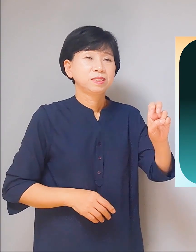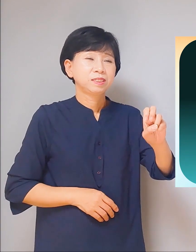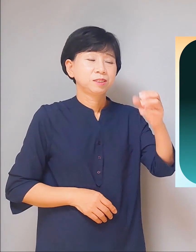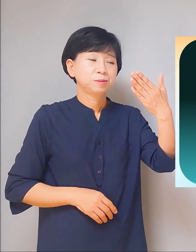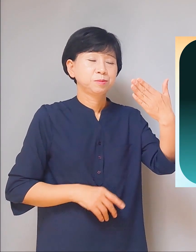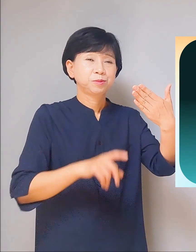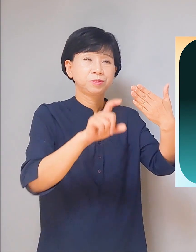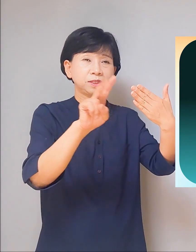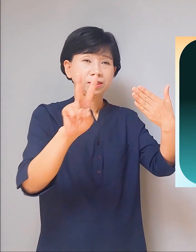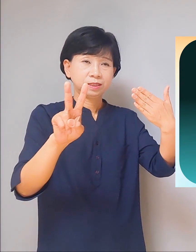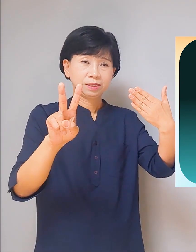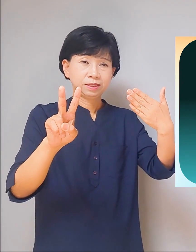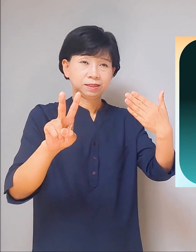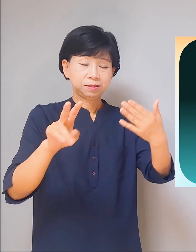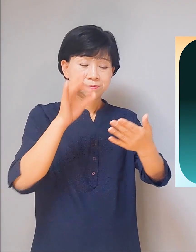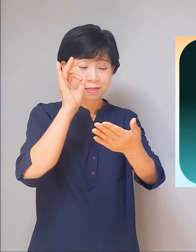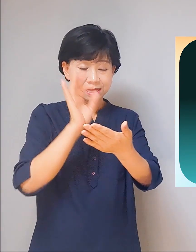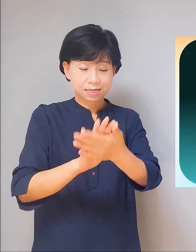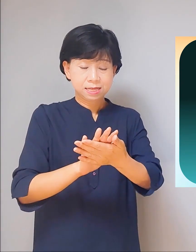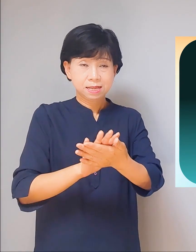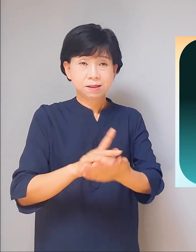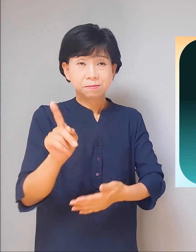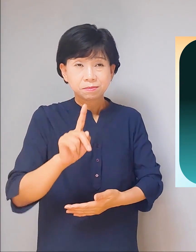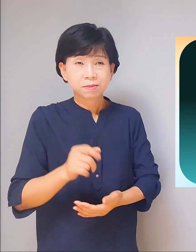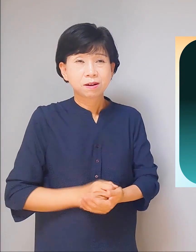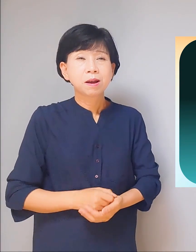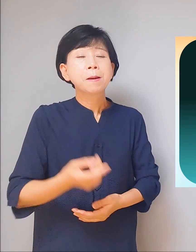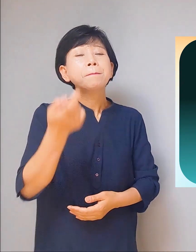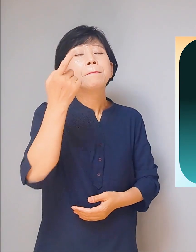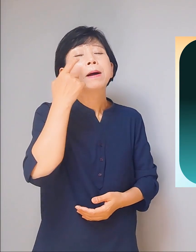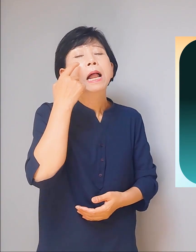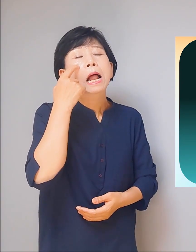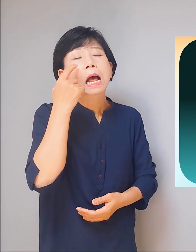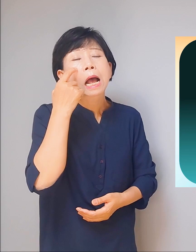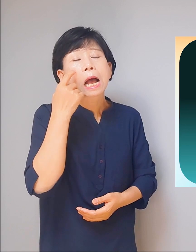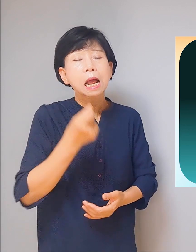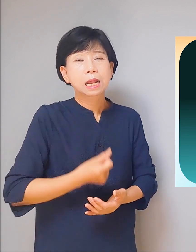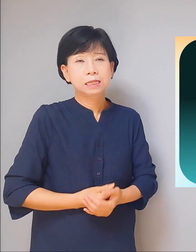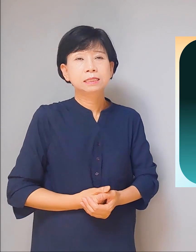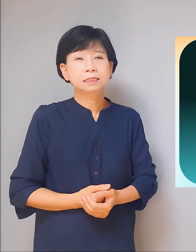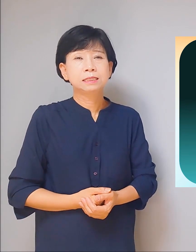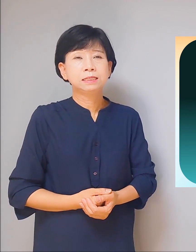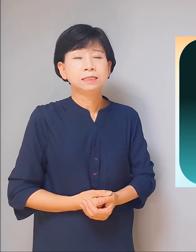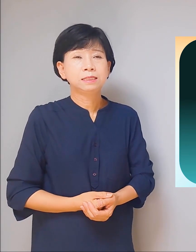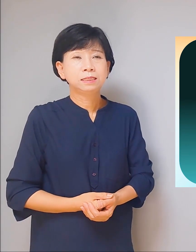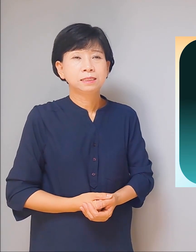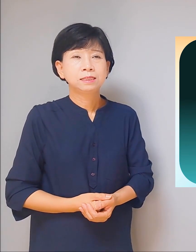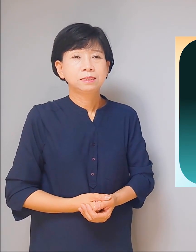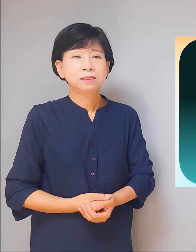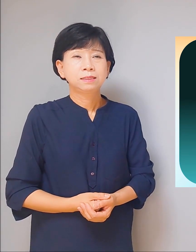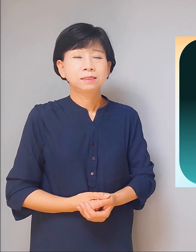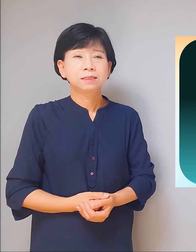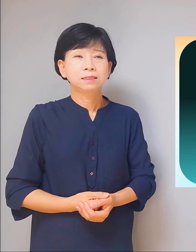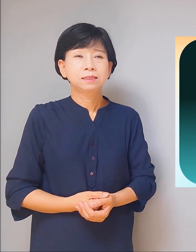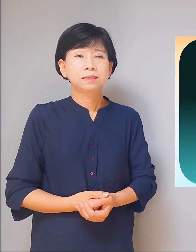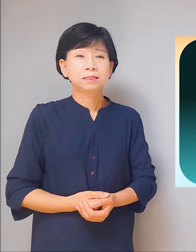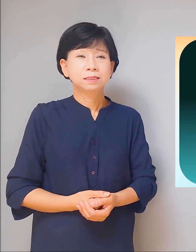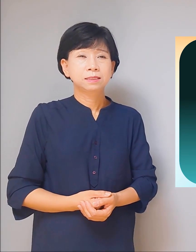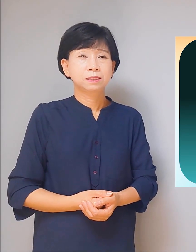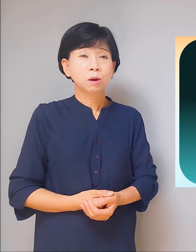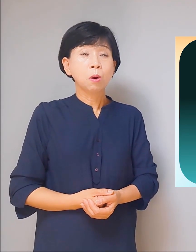본즉, 여기서 봤다는 것은 봐라 이런 뜻입니다. 그냥 본즉 이런 의미가